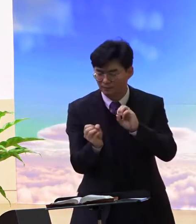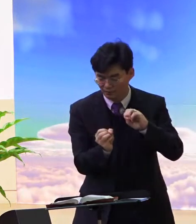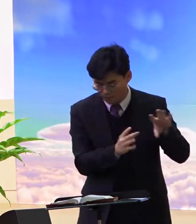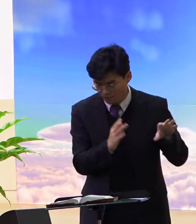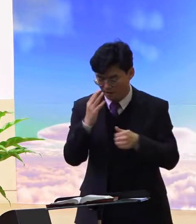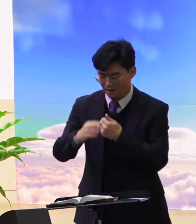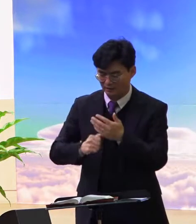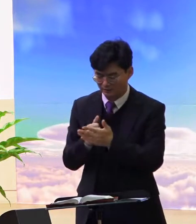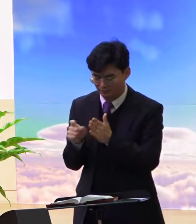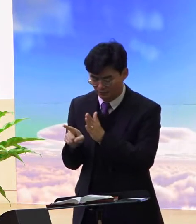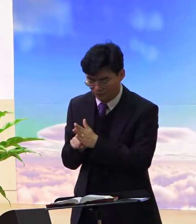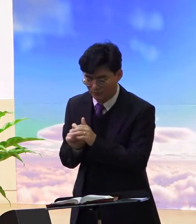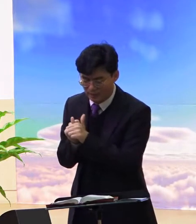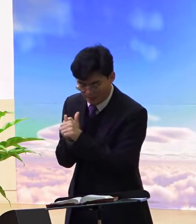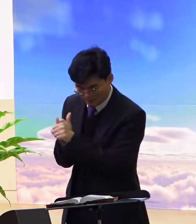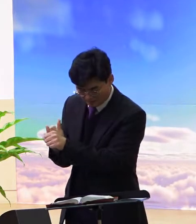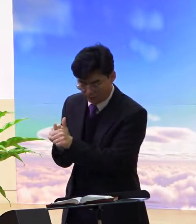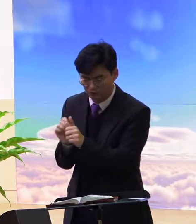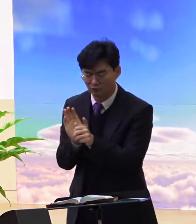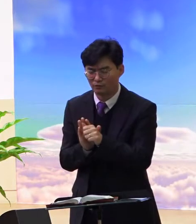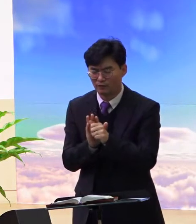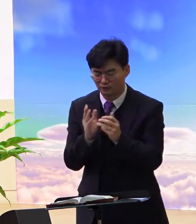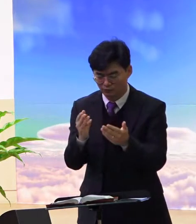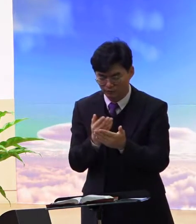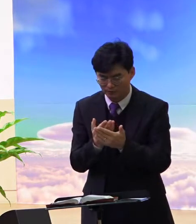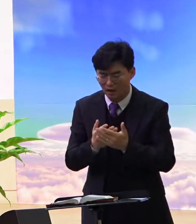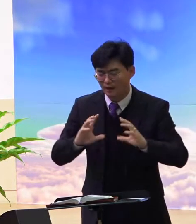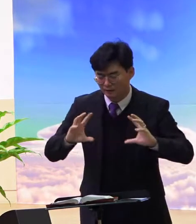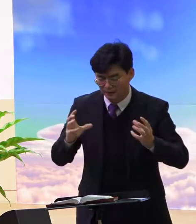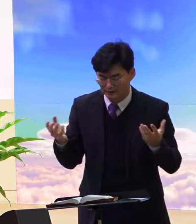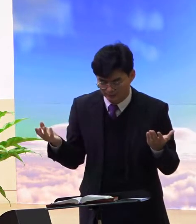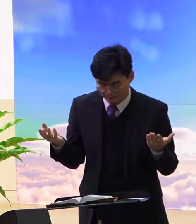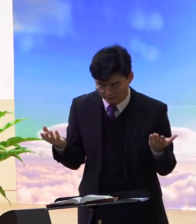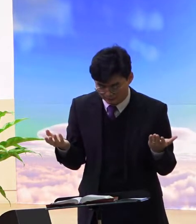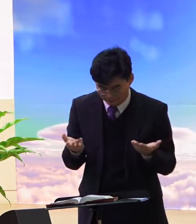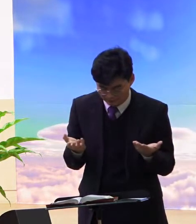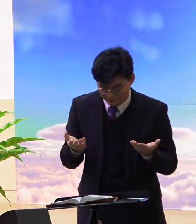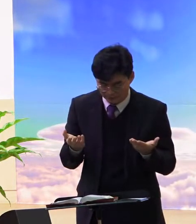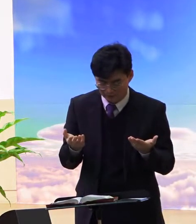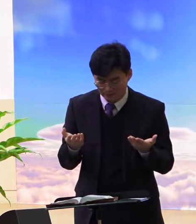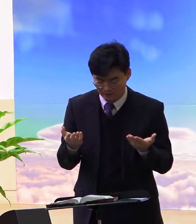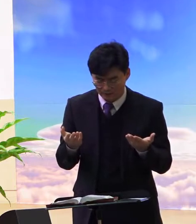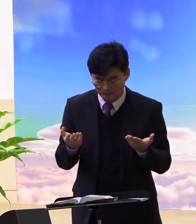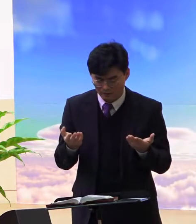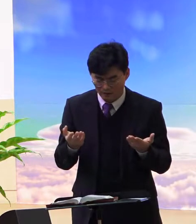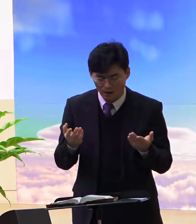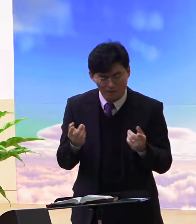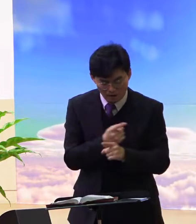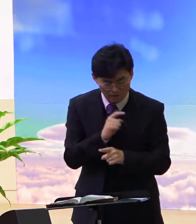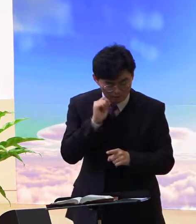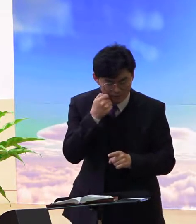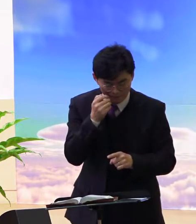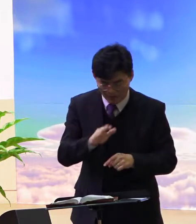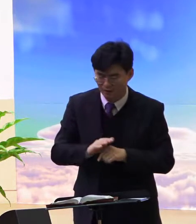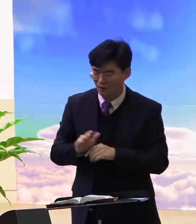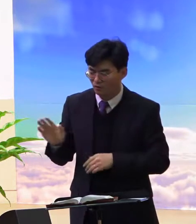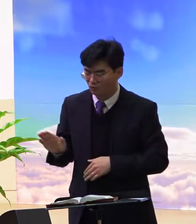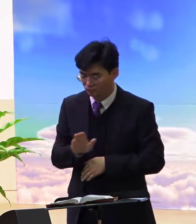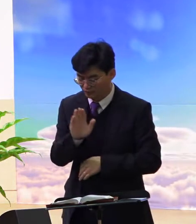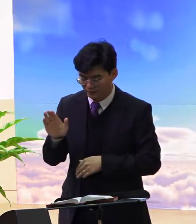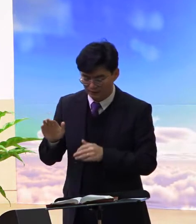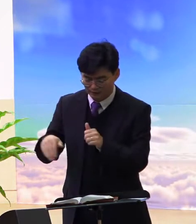처지가 다를지라도 세상 일을 우선시하다 보면 그거에 비해 바뀌는 것이 별로 없습니다. 우리의 형편과